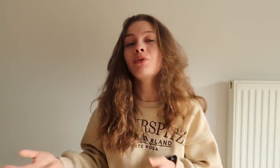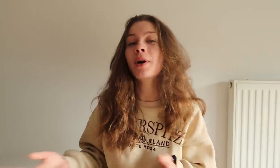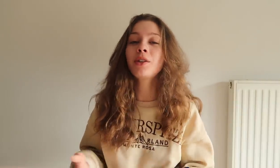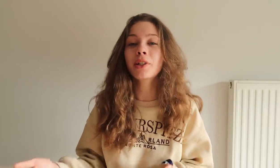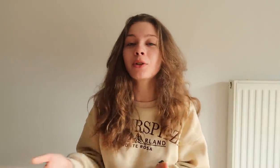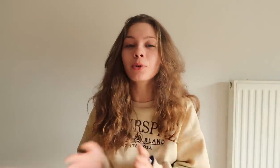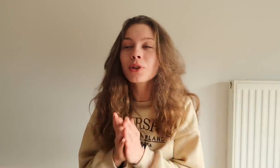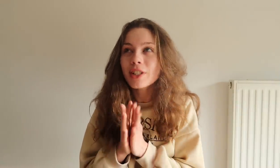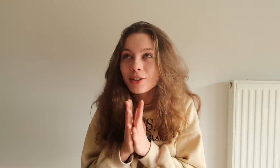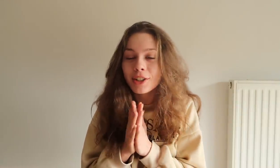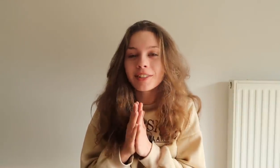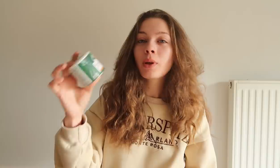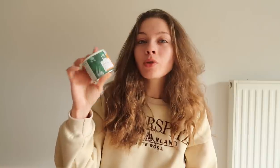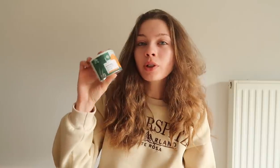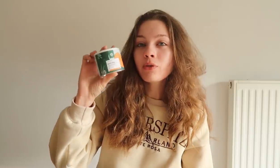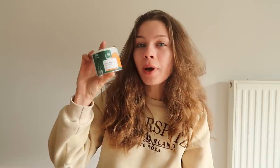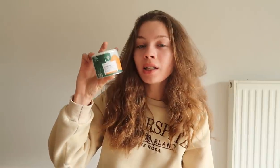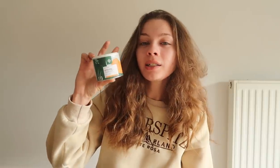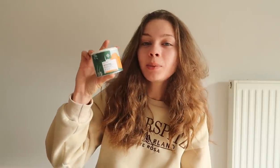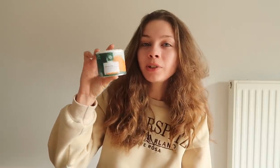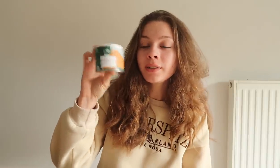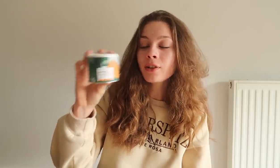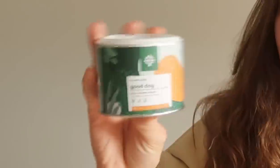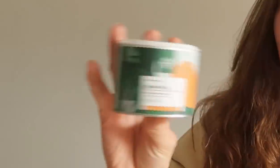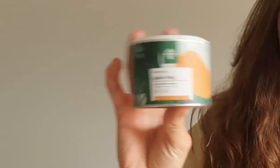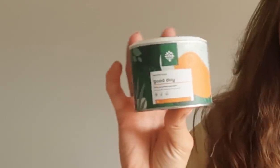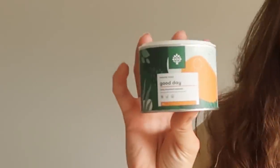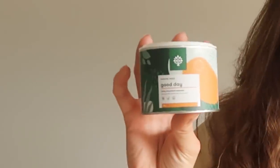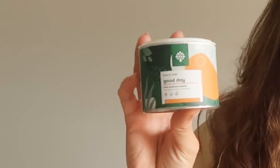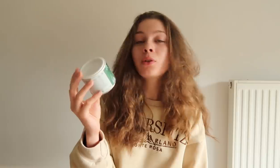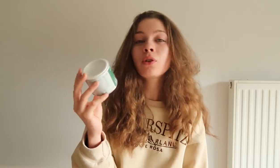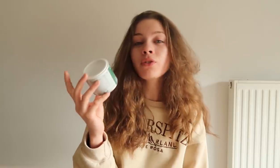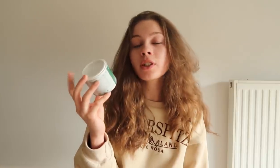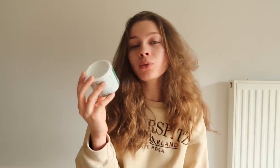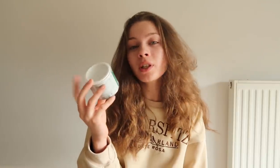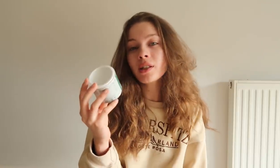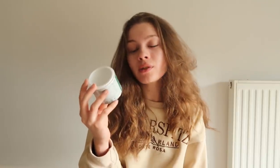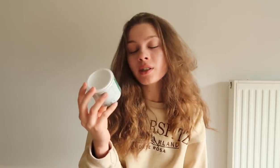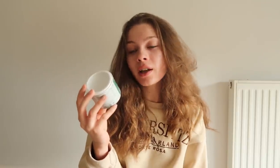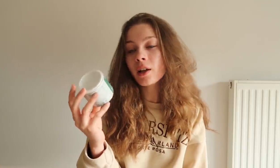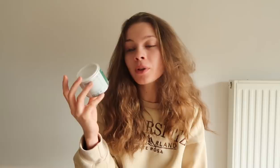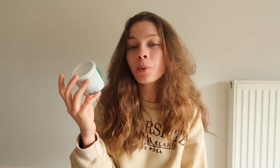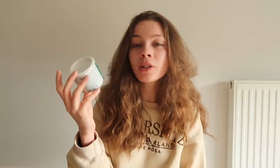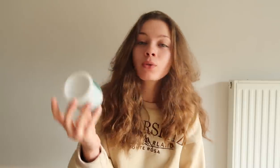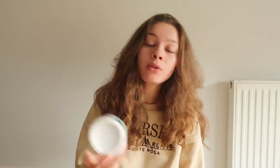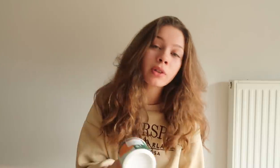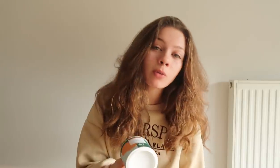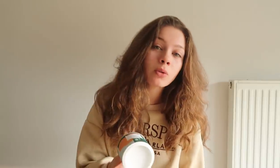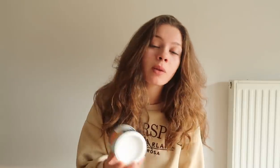vous parler de quelques produits que j'adore. Tout d'abord je voulais vous parler des petites gélules Good Day. Et dedans en fait il y a tous les essentiels pour t'apporter tous les nutriments dont t'as besoin